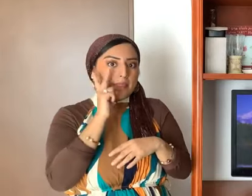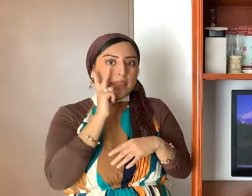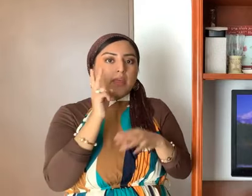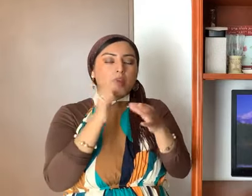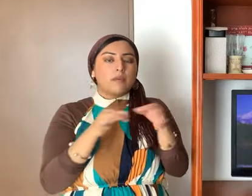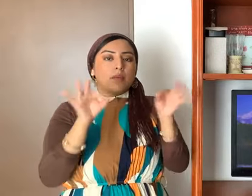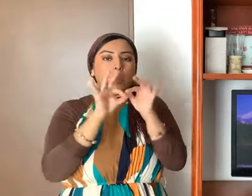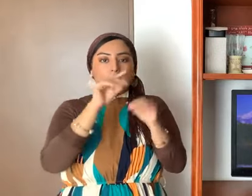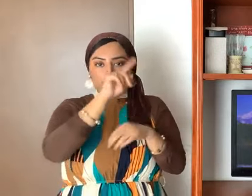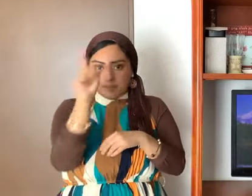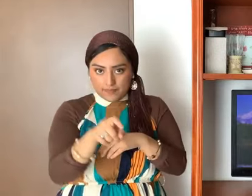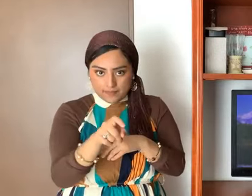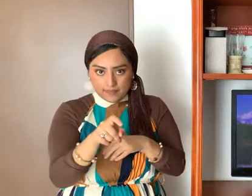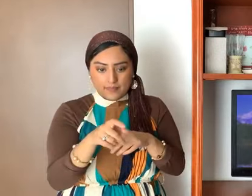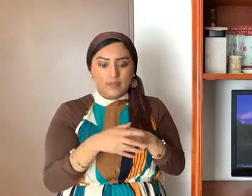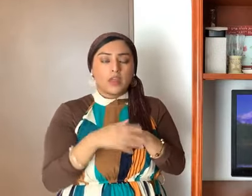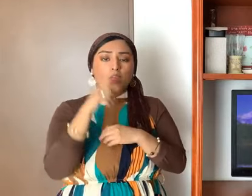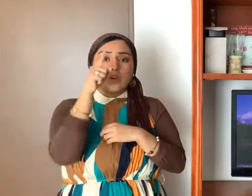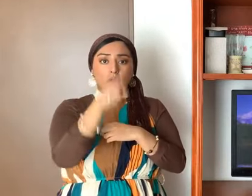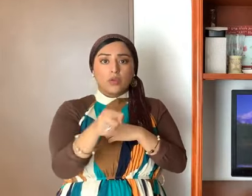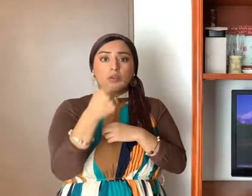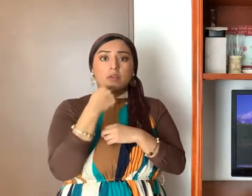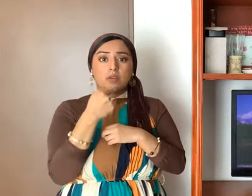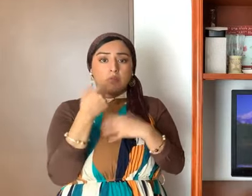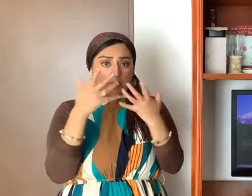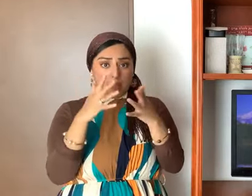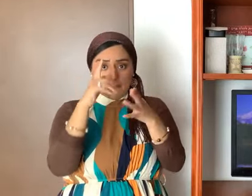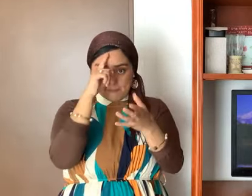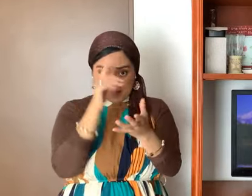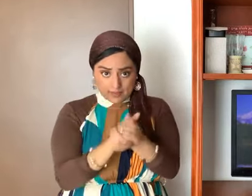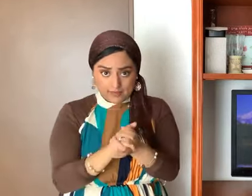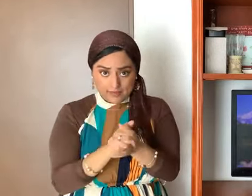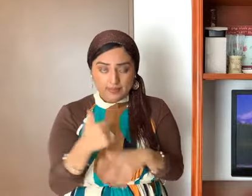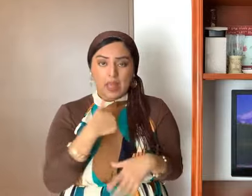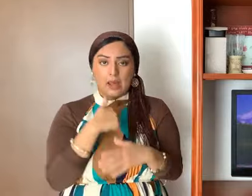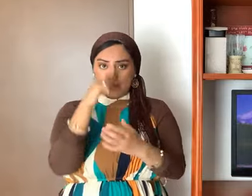hacernos esta pregunta. Tú dices que crees, yo